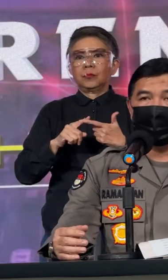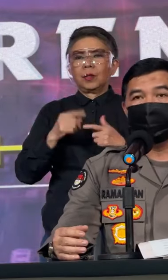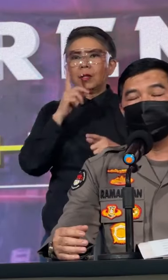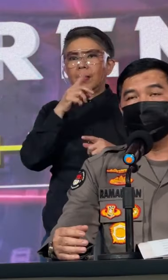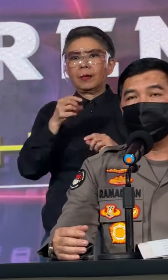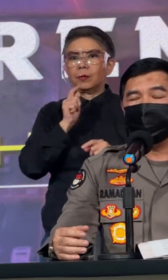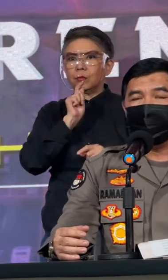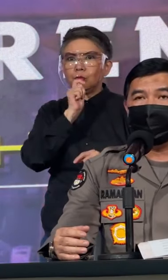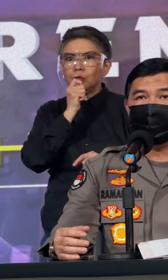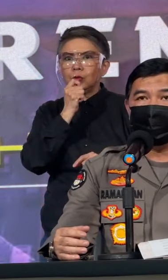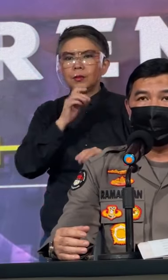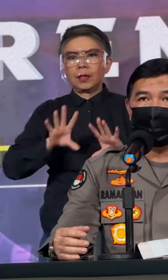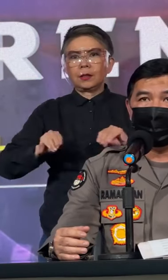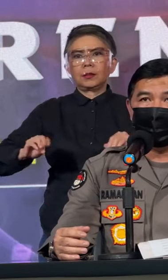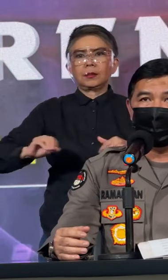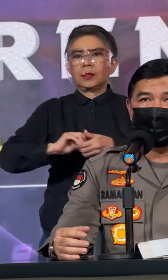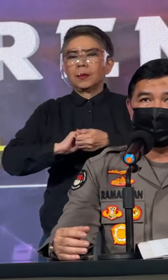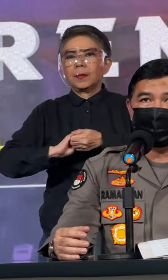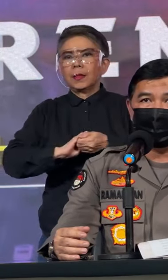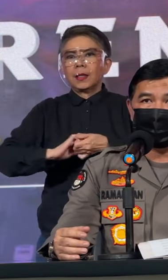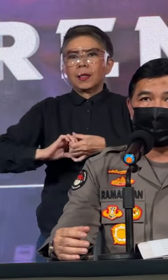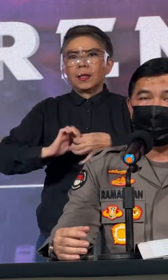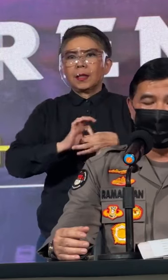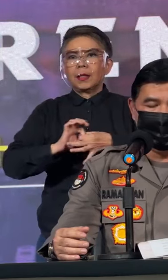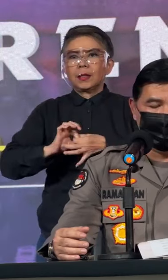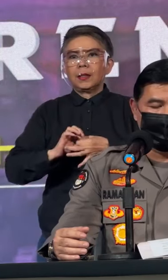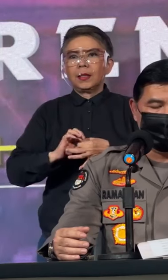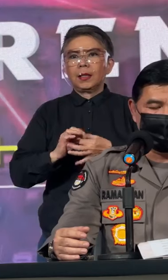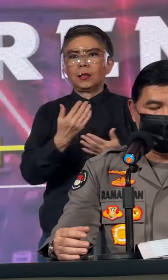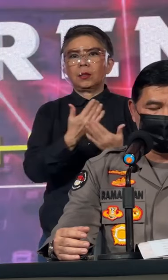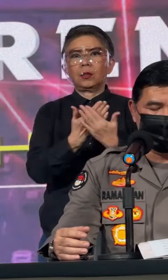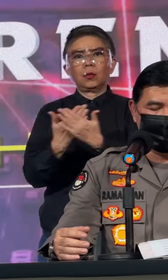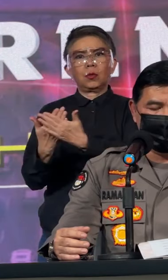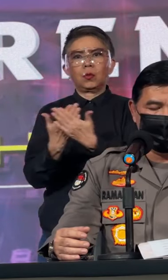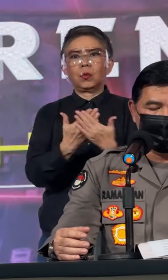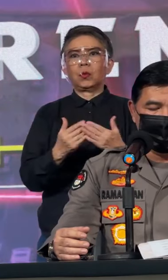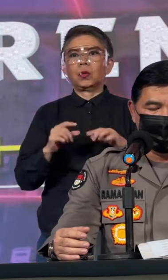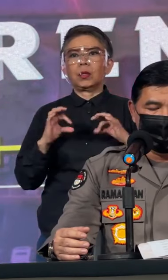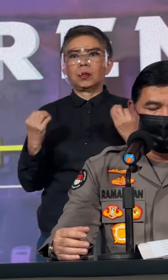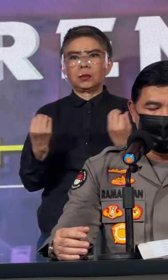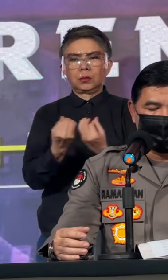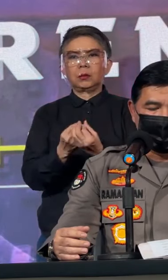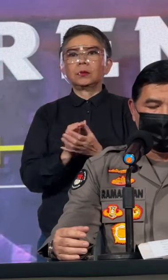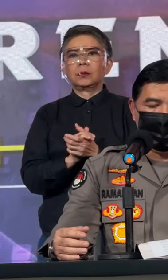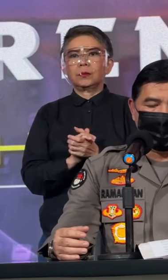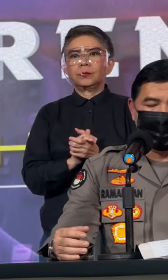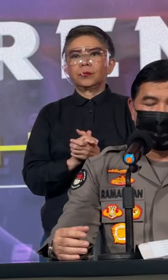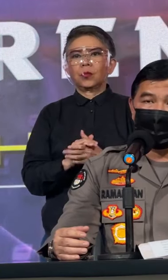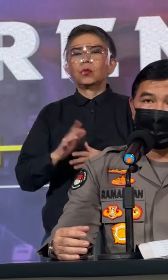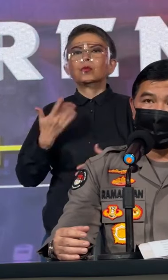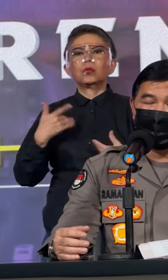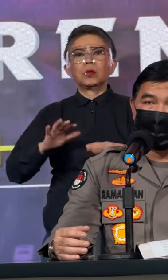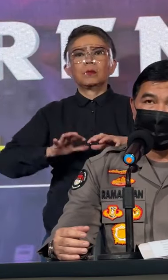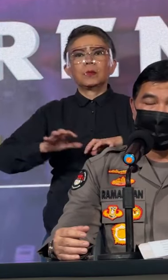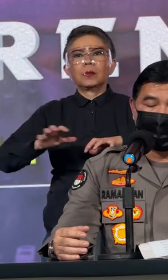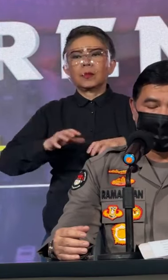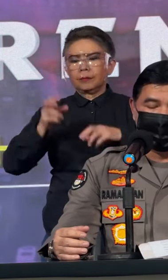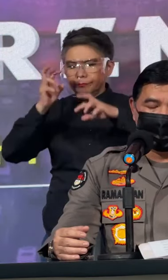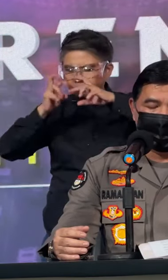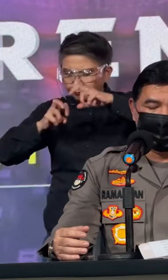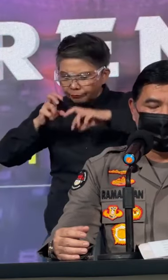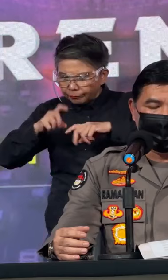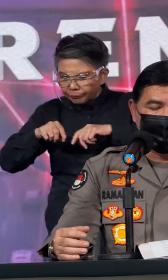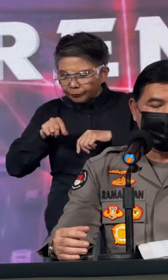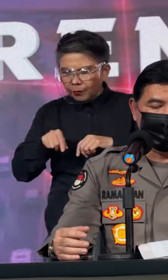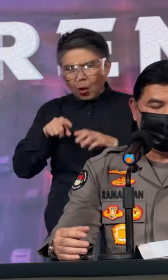Intelijen, dan tentu berkoordinasi dengan stakeholder lainnya, telah melakukan penyelidikan